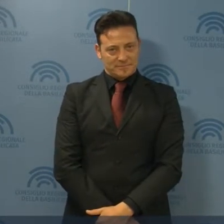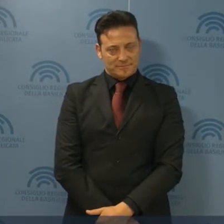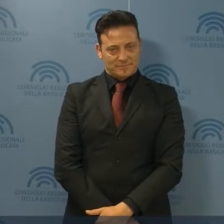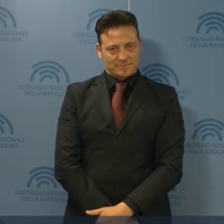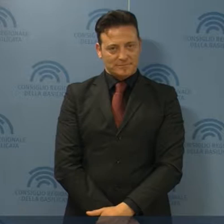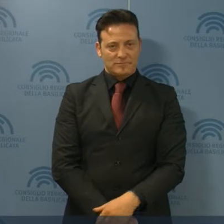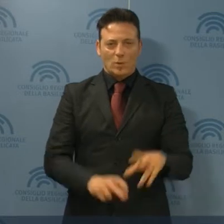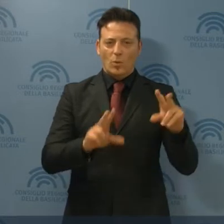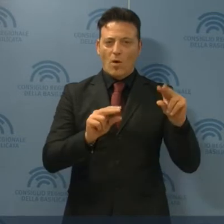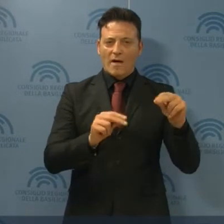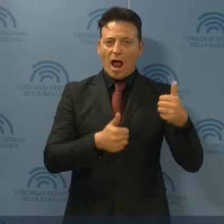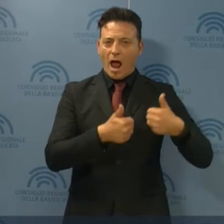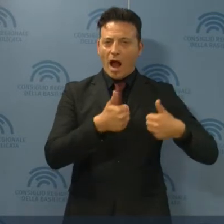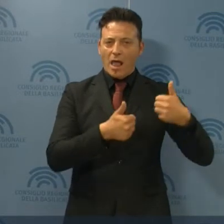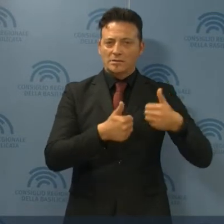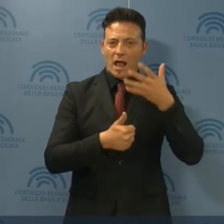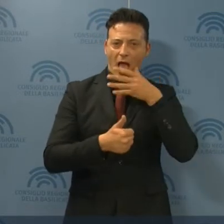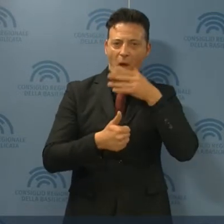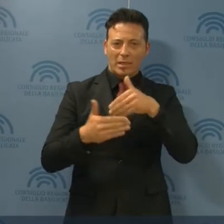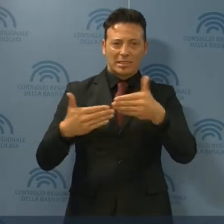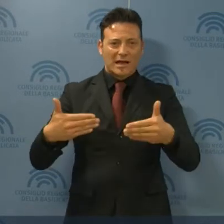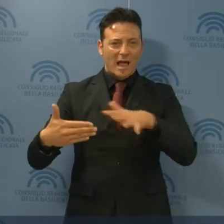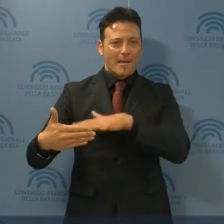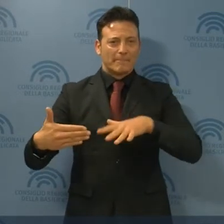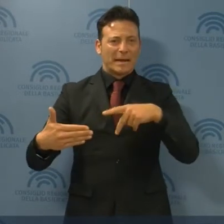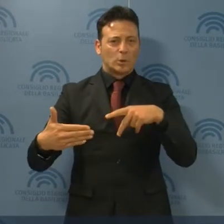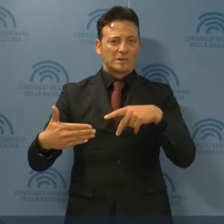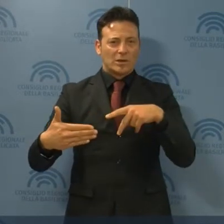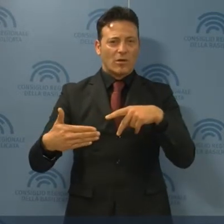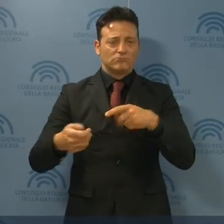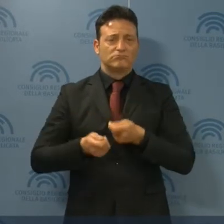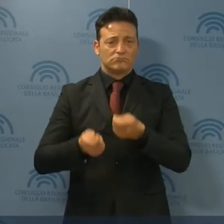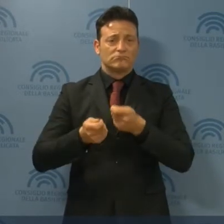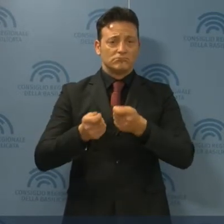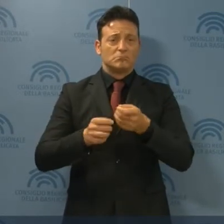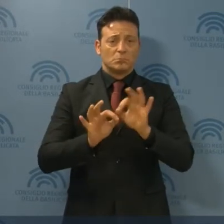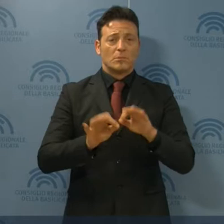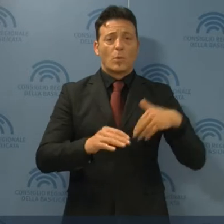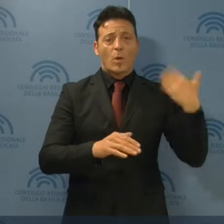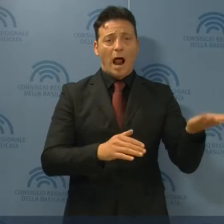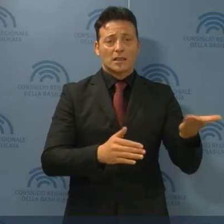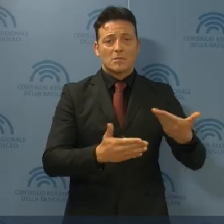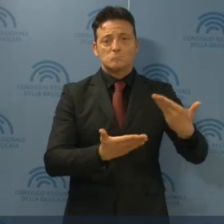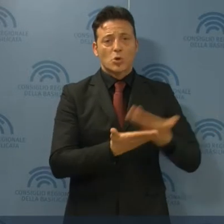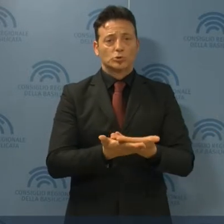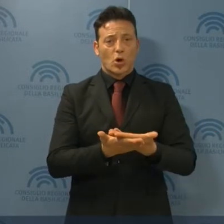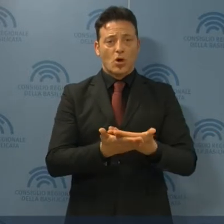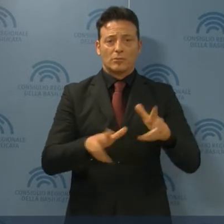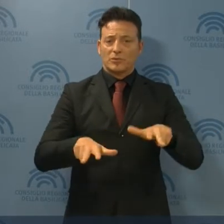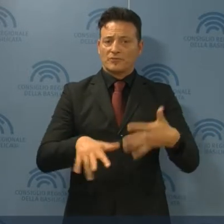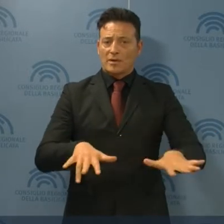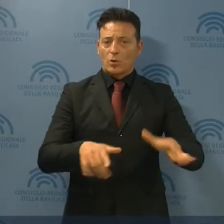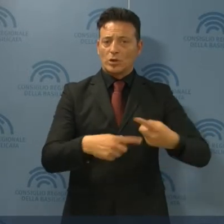nuove analisi dell'acqua del pertusillo vengono sollecitate anche con un'altra mozione approvata dal consiglio regionale